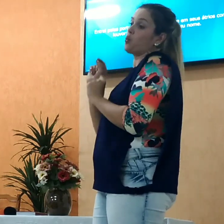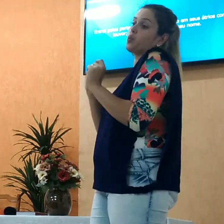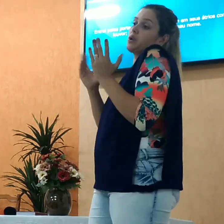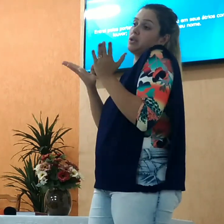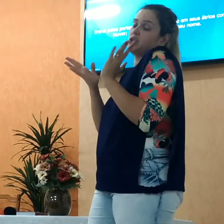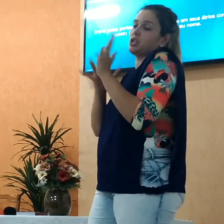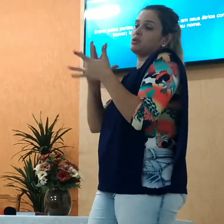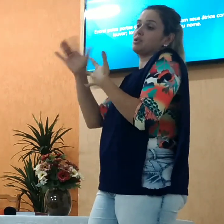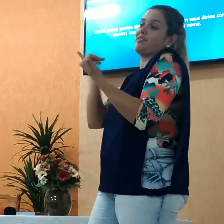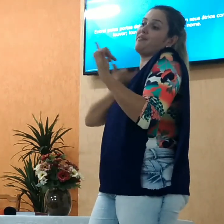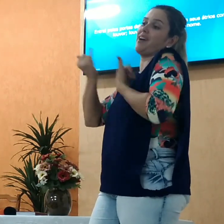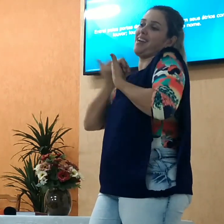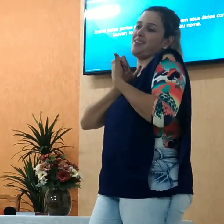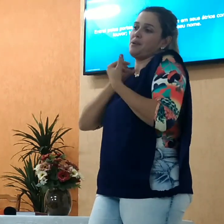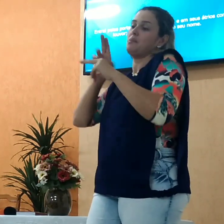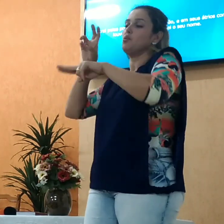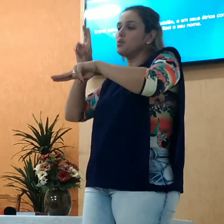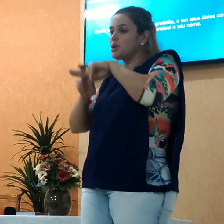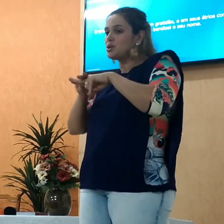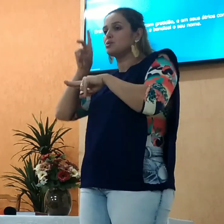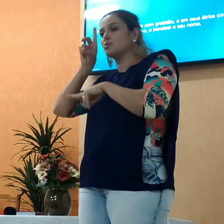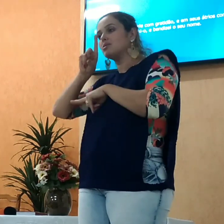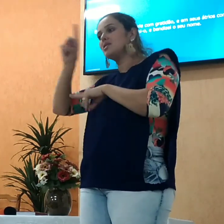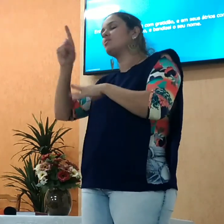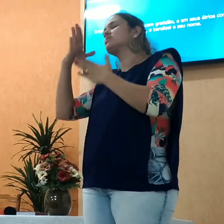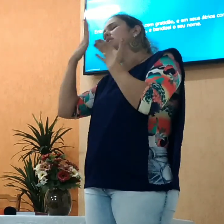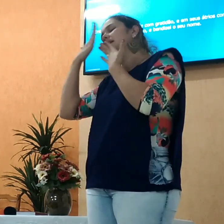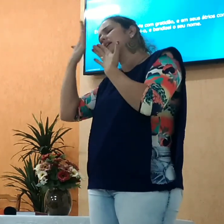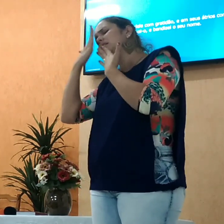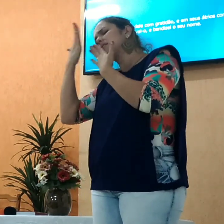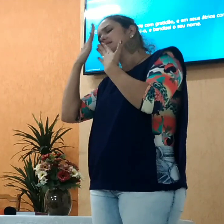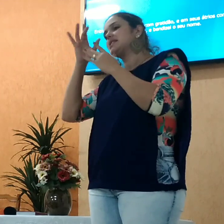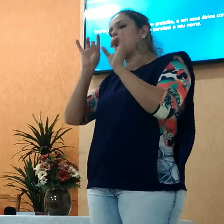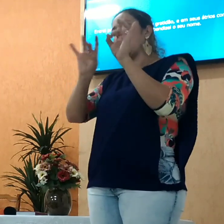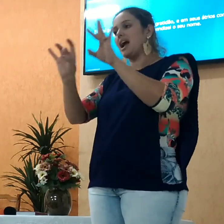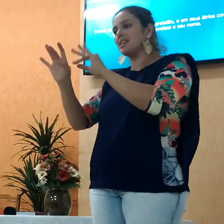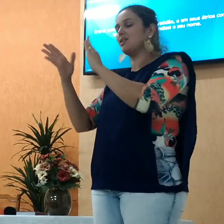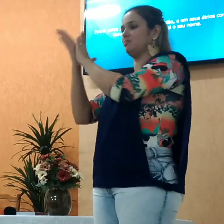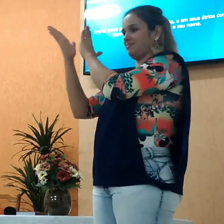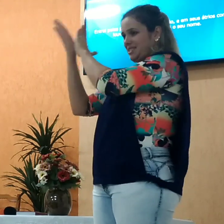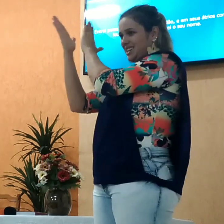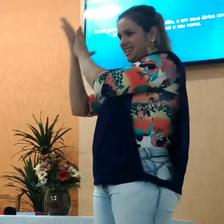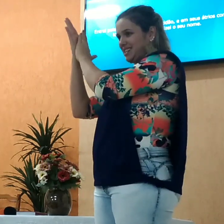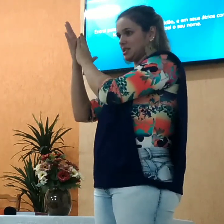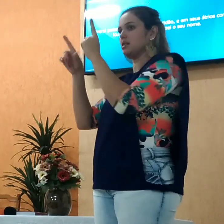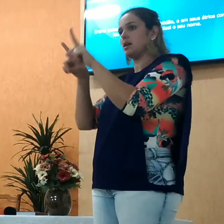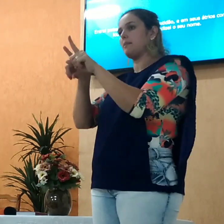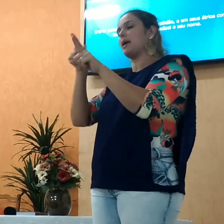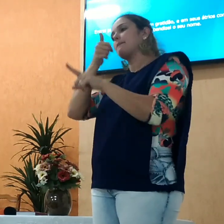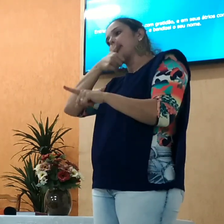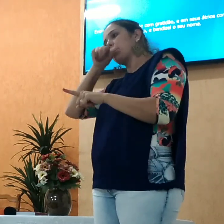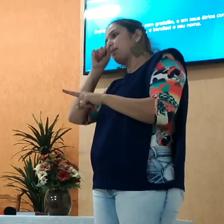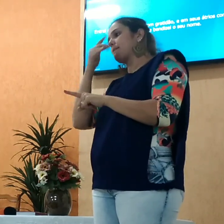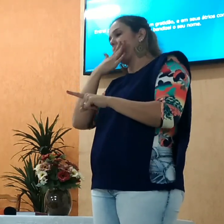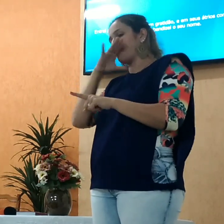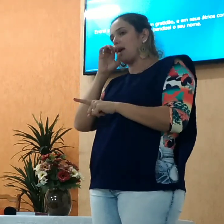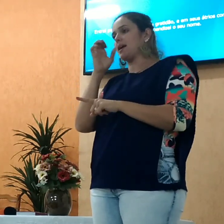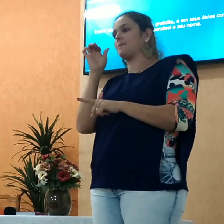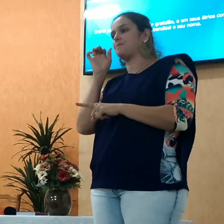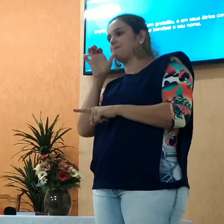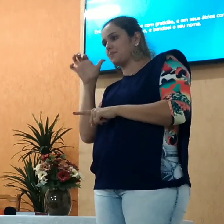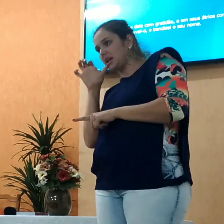está satisfeito com o nosso louvor, a nossa ação de graça, o gesto desses pais, trazendo a filha aqui